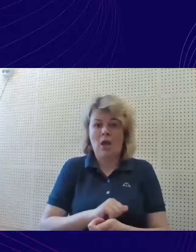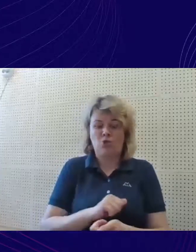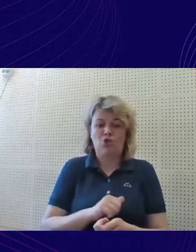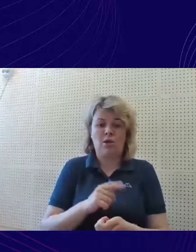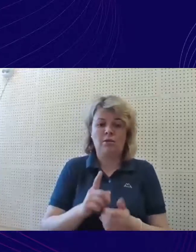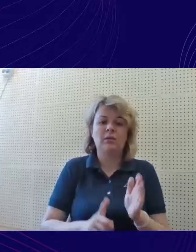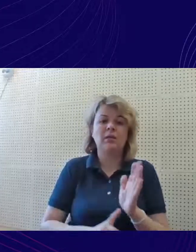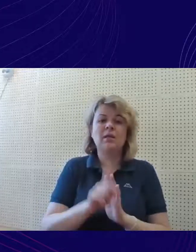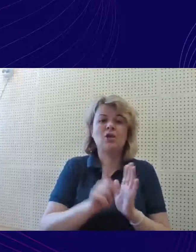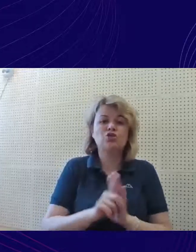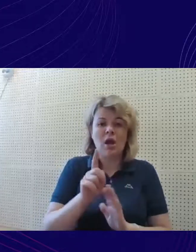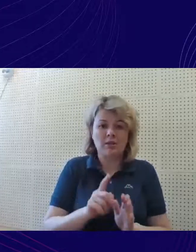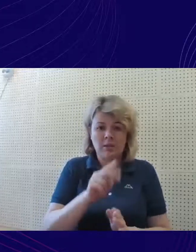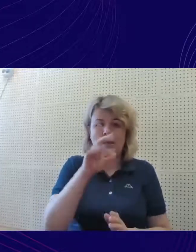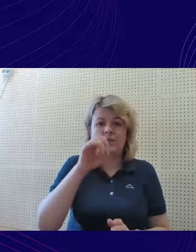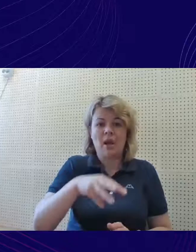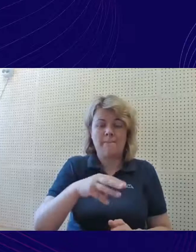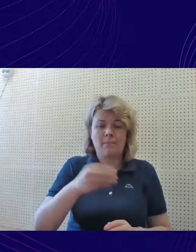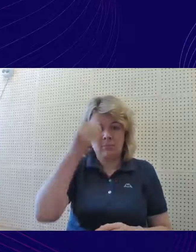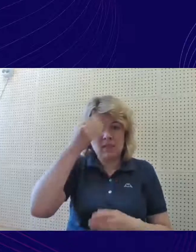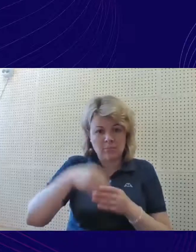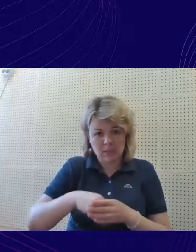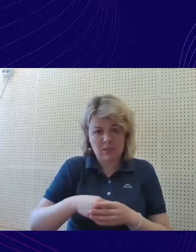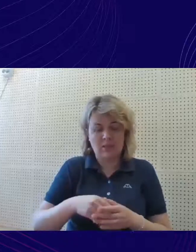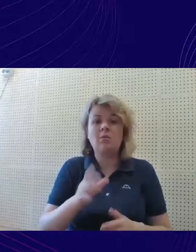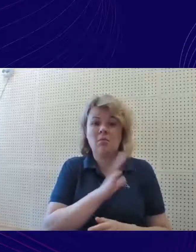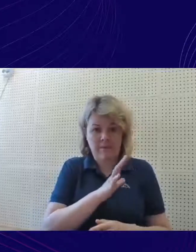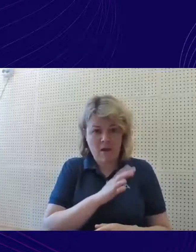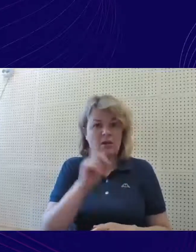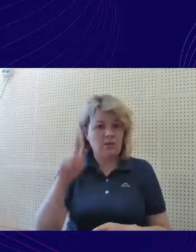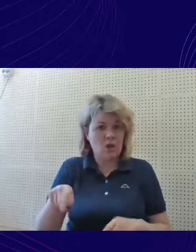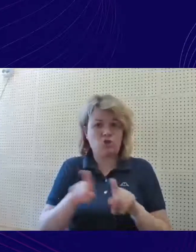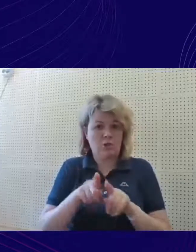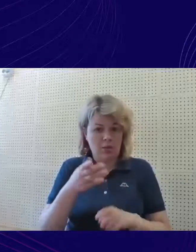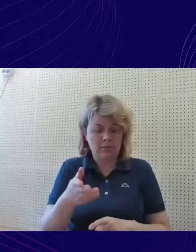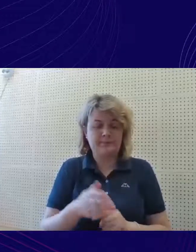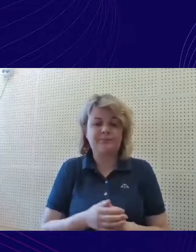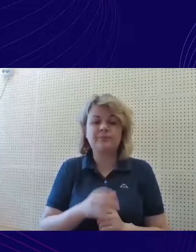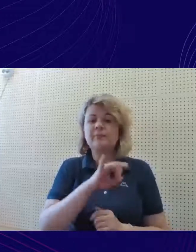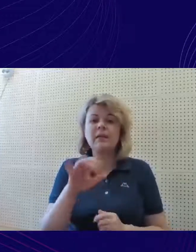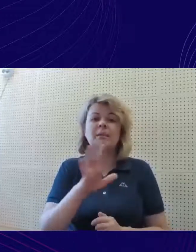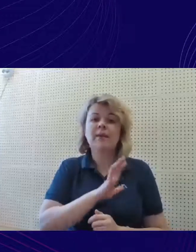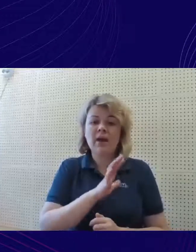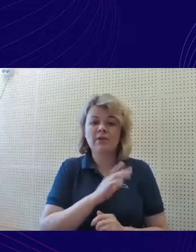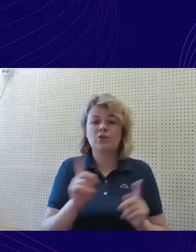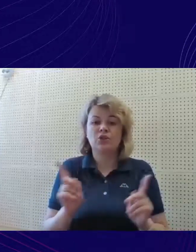изначальные драматургические смыслы. И так бывает. И бывает,